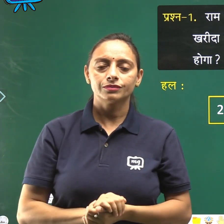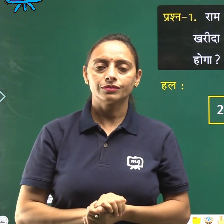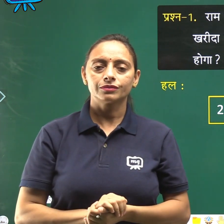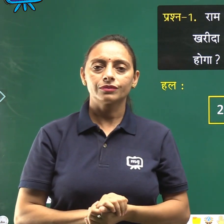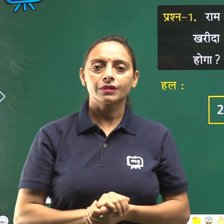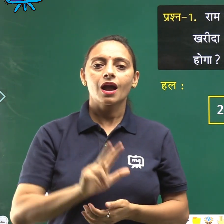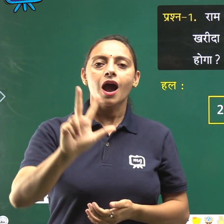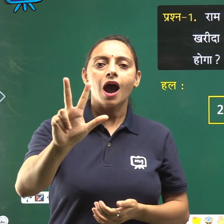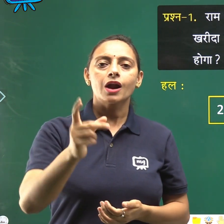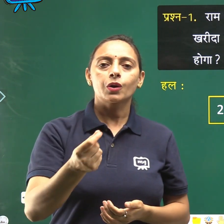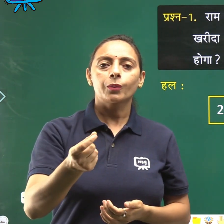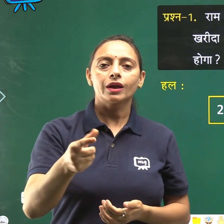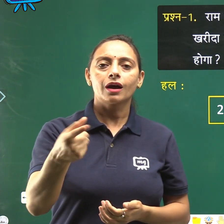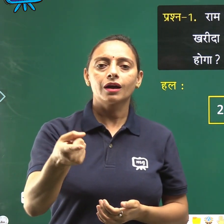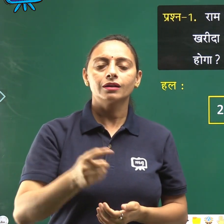8 रुपए का